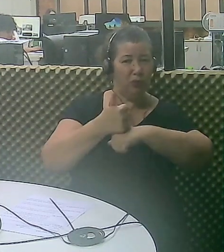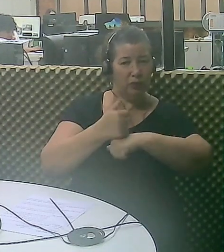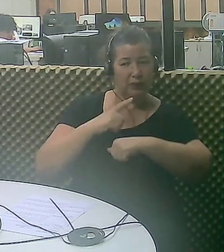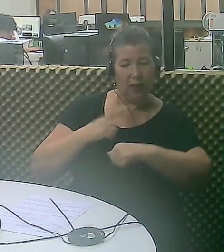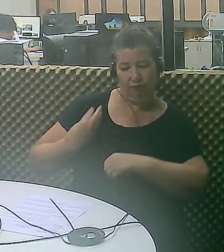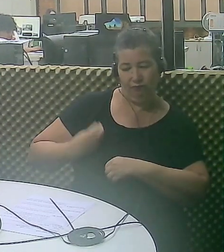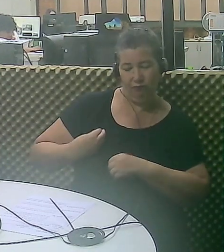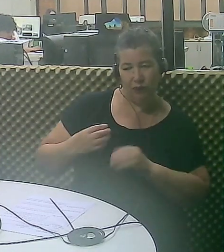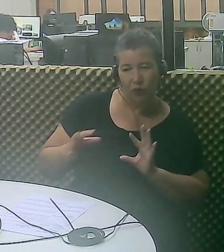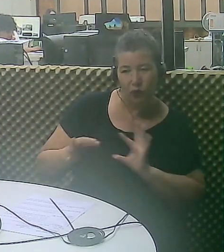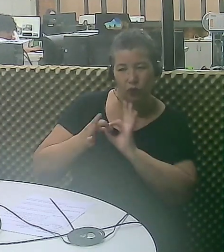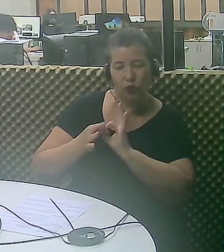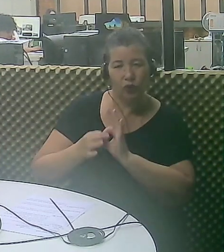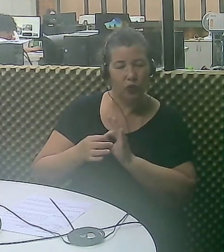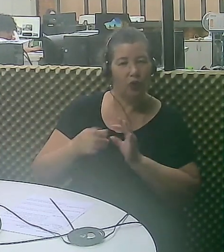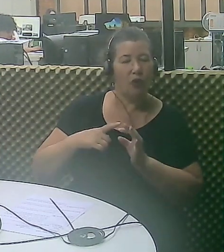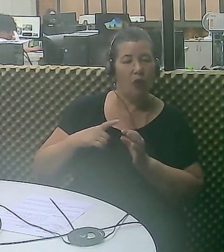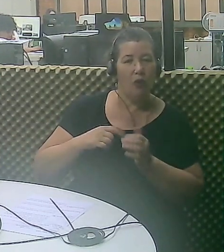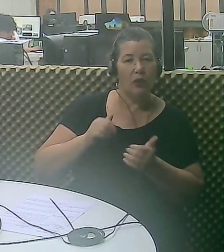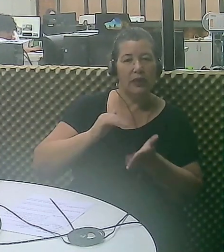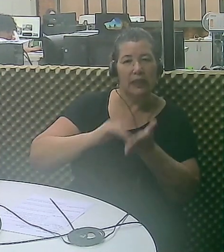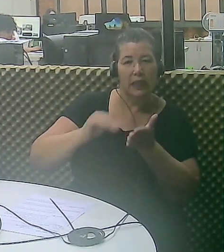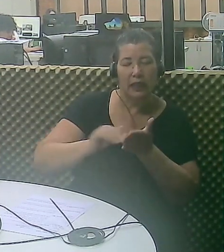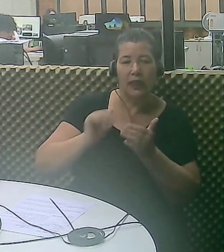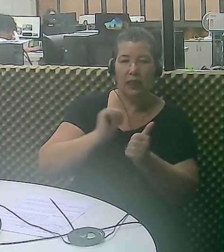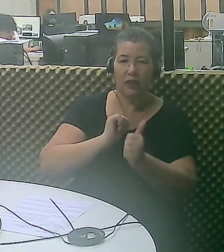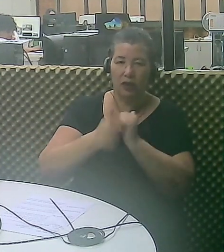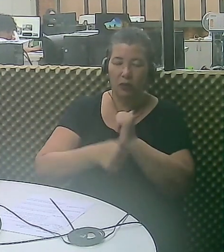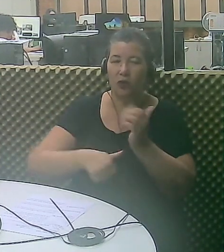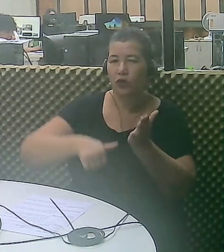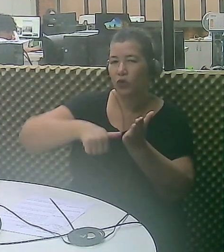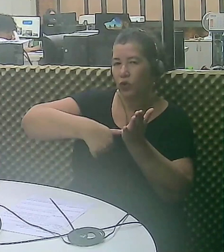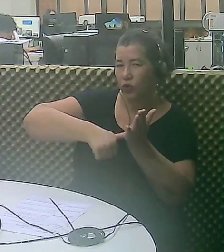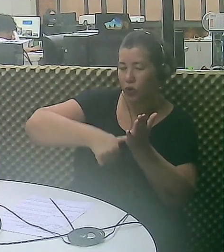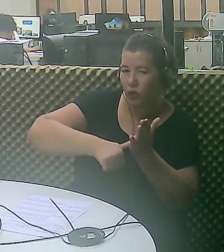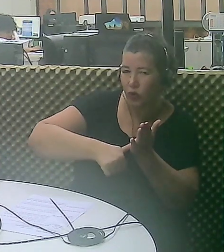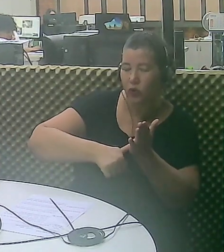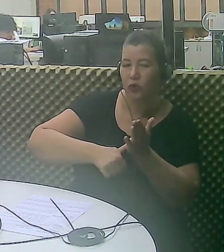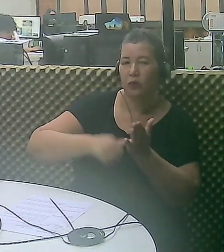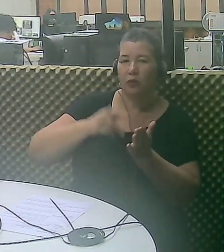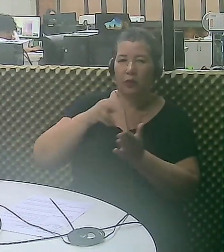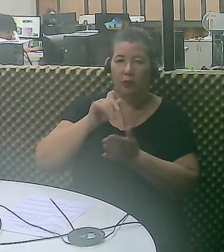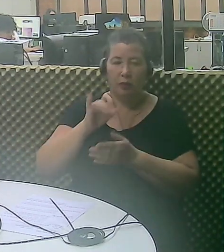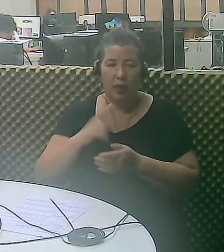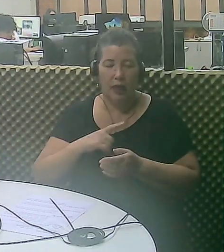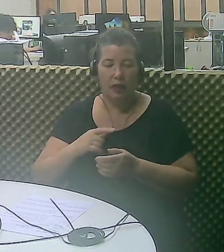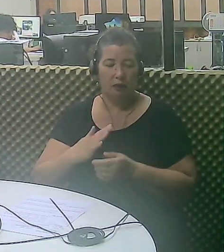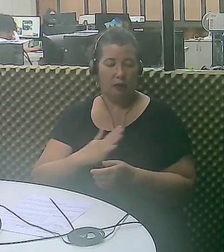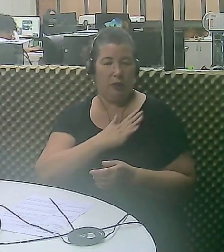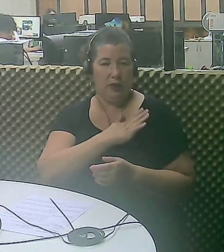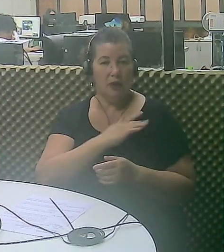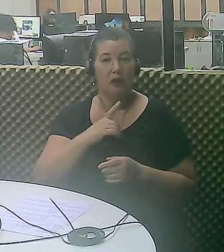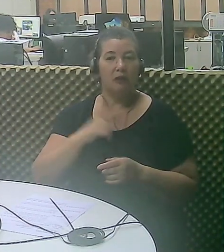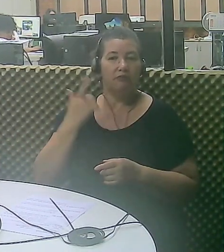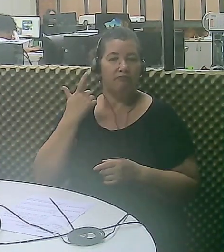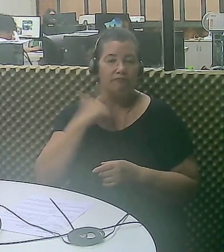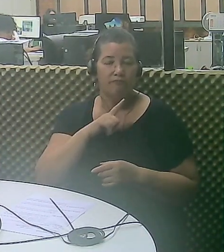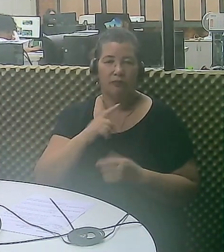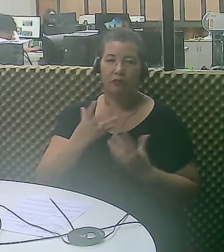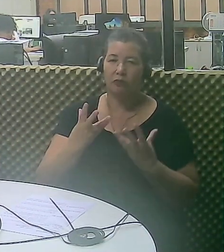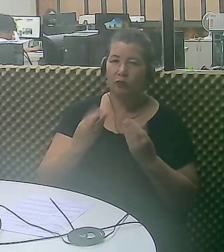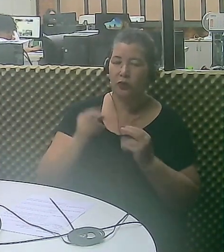entre Futel, Praia Clube e Exército, está entre as principais do país na modalidade, com um título, um vice-campeonato